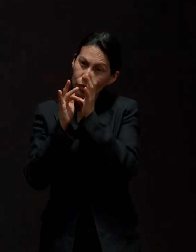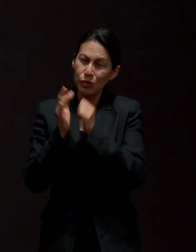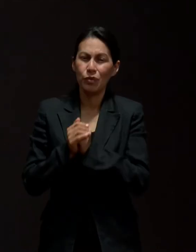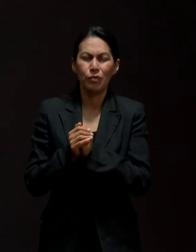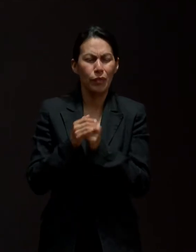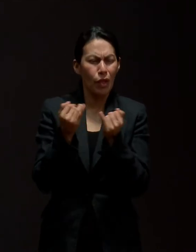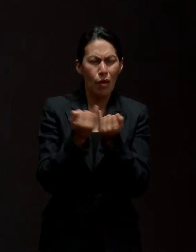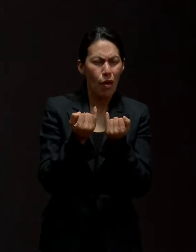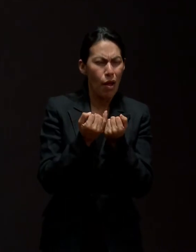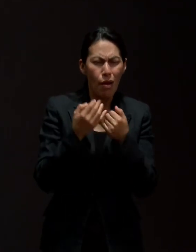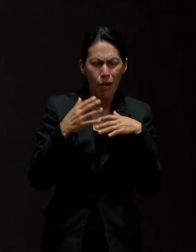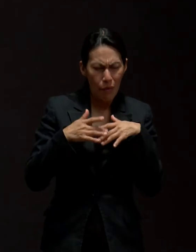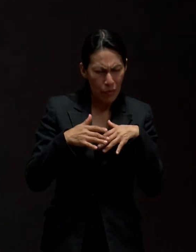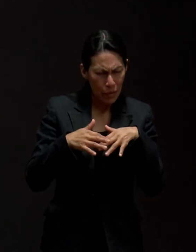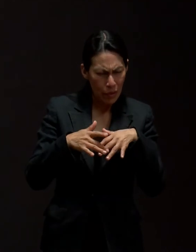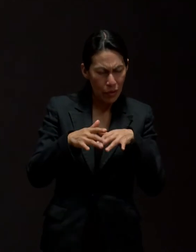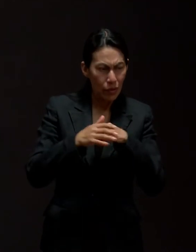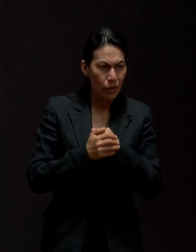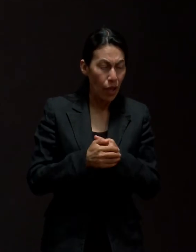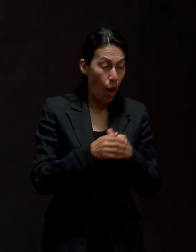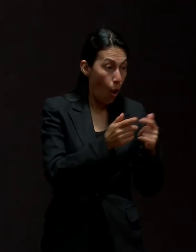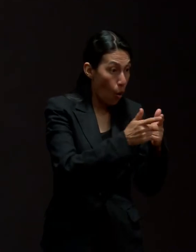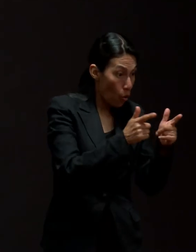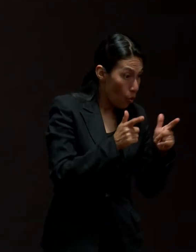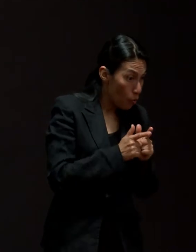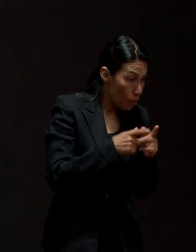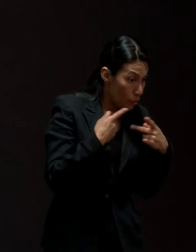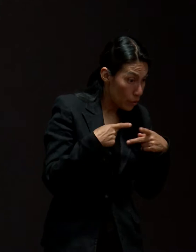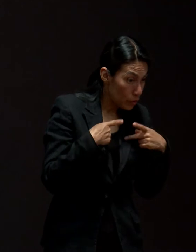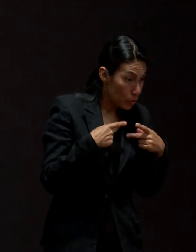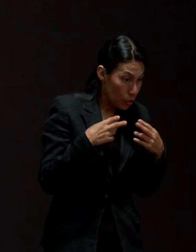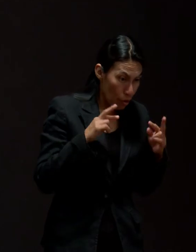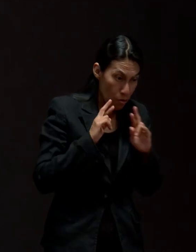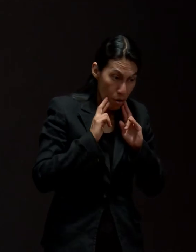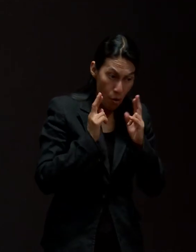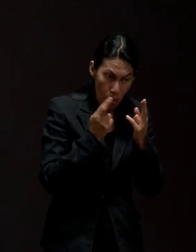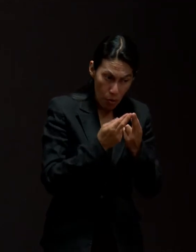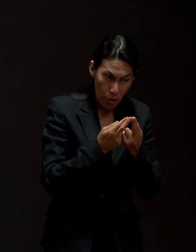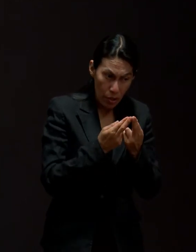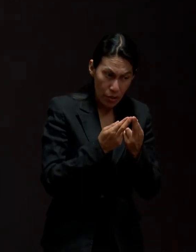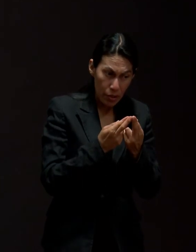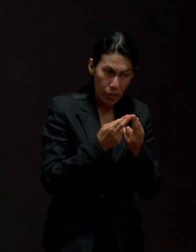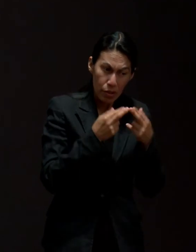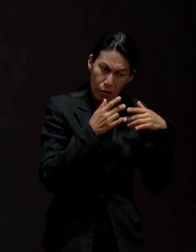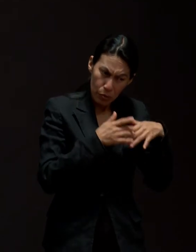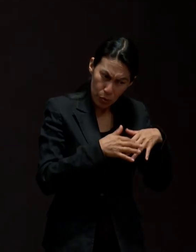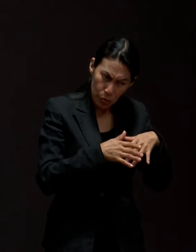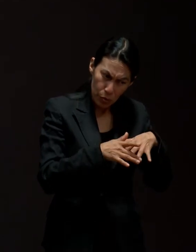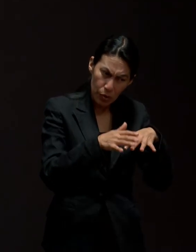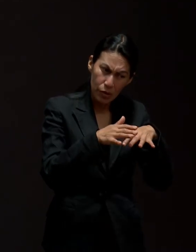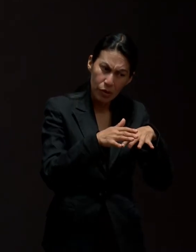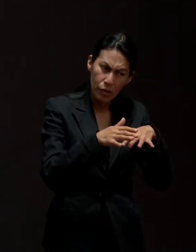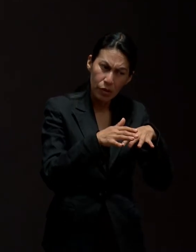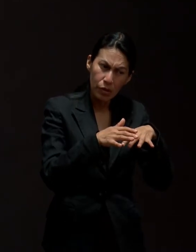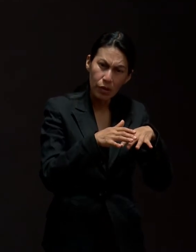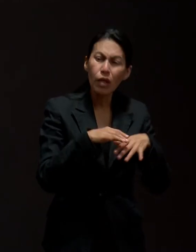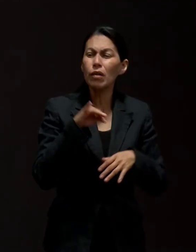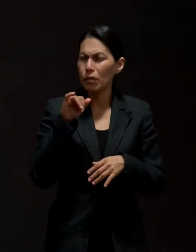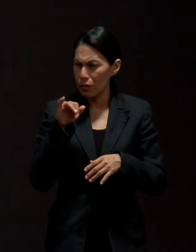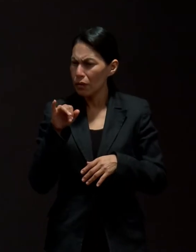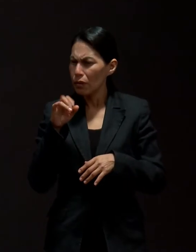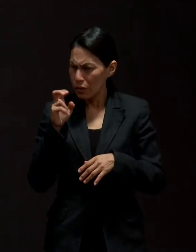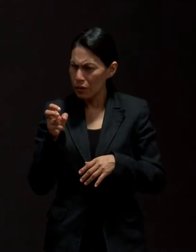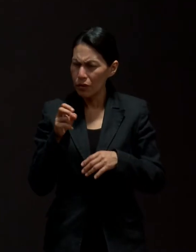Y eso también lo hicimos en Michigan, con caminatas, es hermoso. Se reunían un grupo de gente en un lugar específico